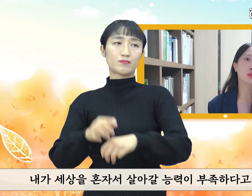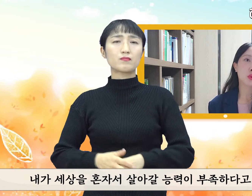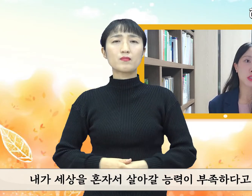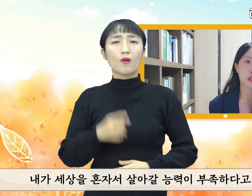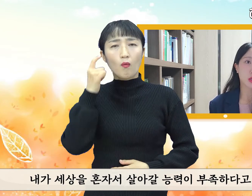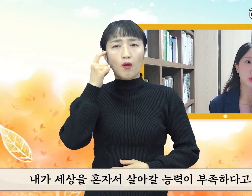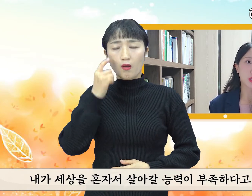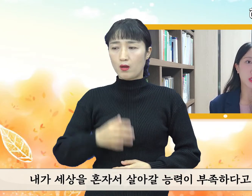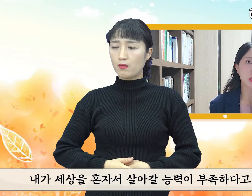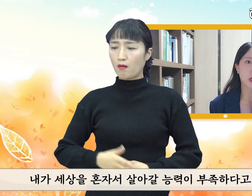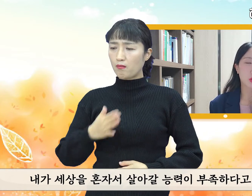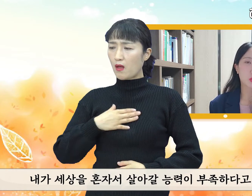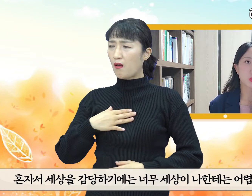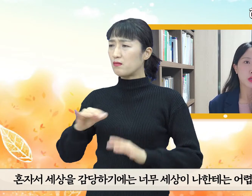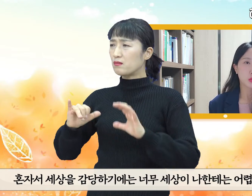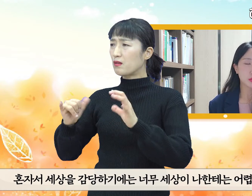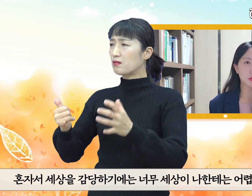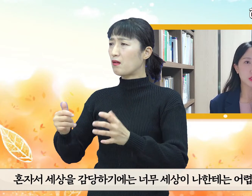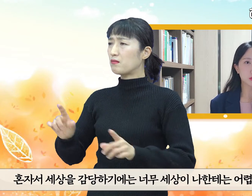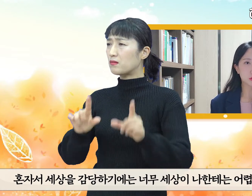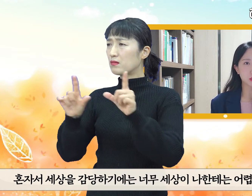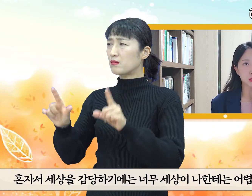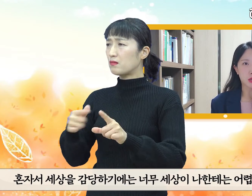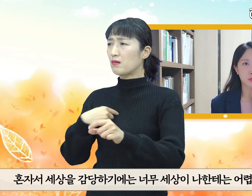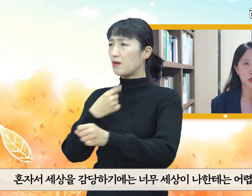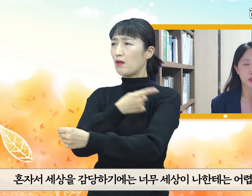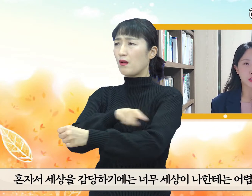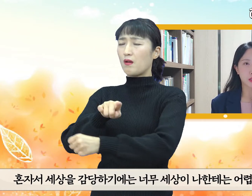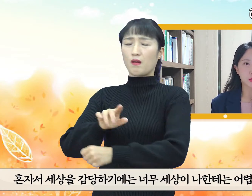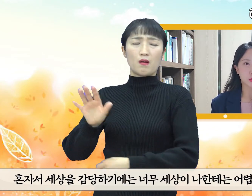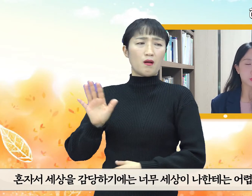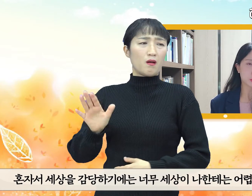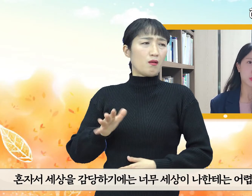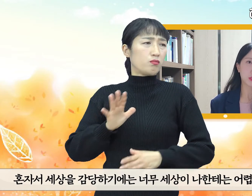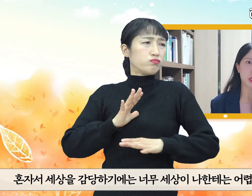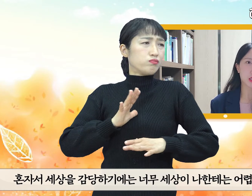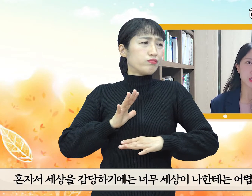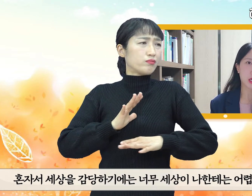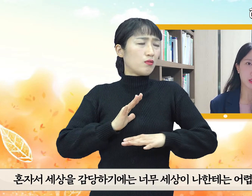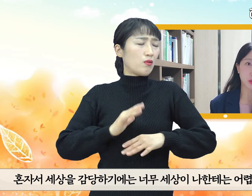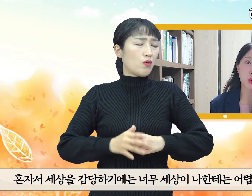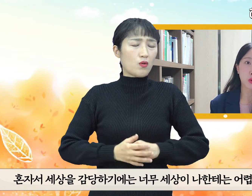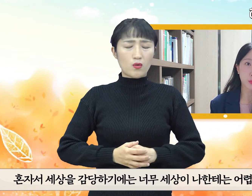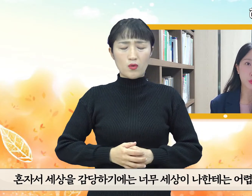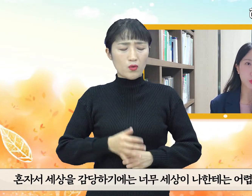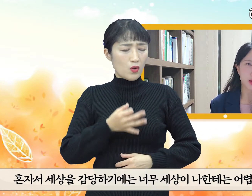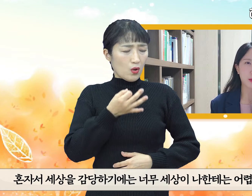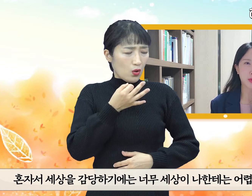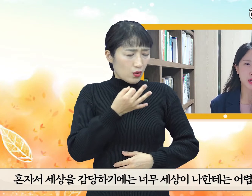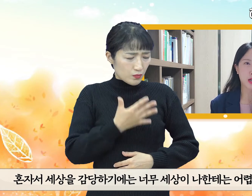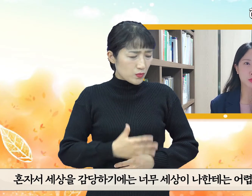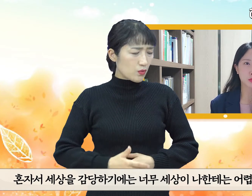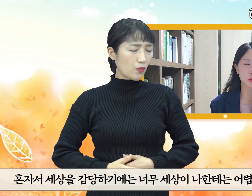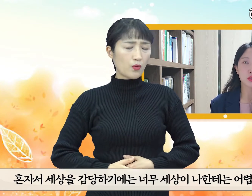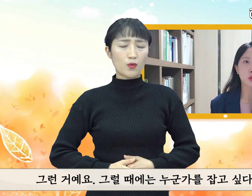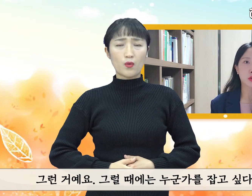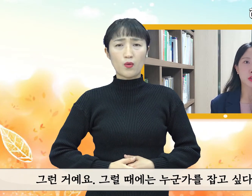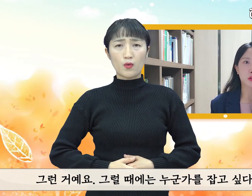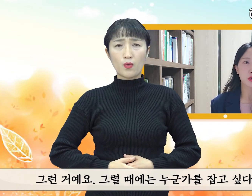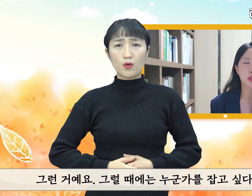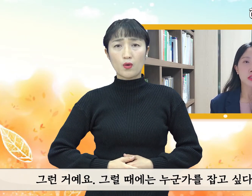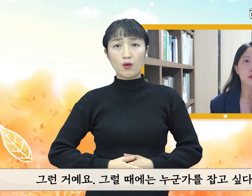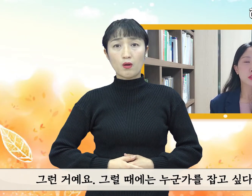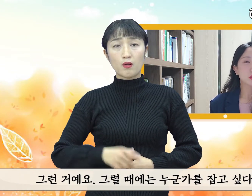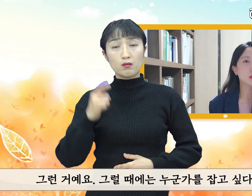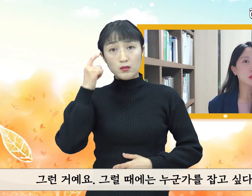능력이 부족하다라고 생각을 하고 내가 혼자서 세상을 감당하기엔 너무 세상이 나한테는 어렵고 막막하고 그런